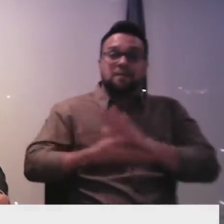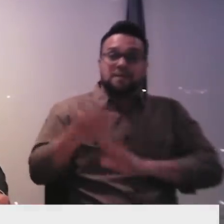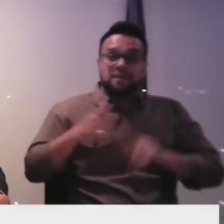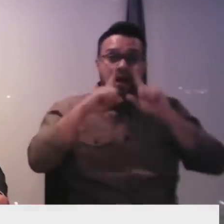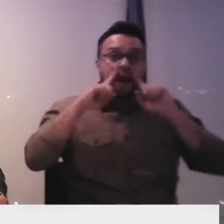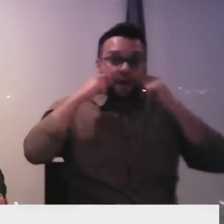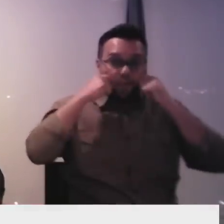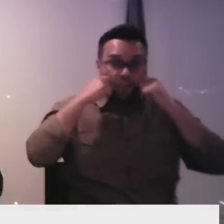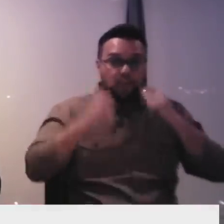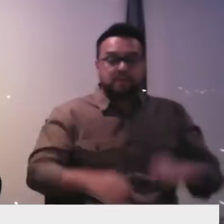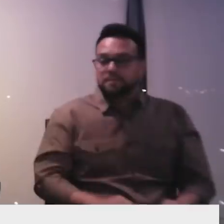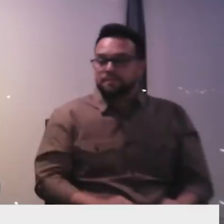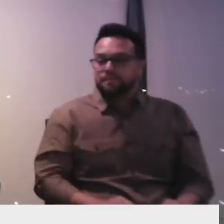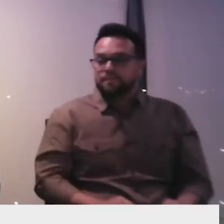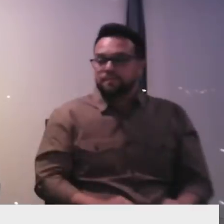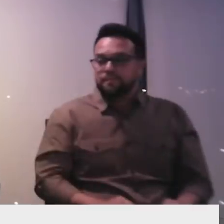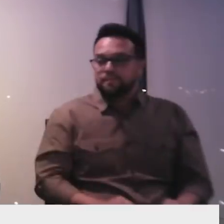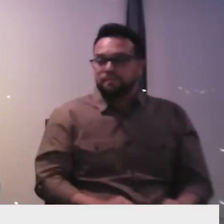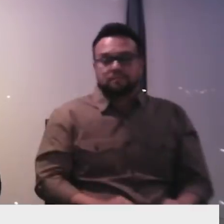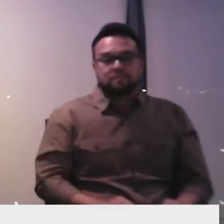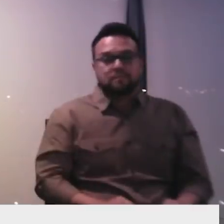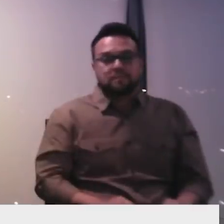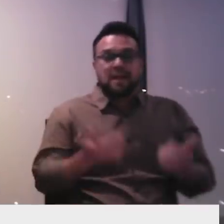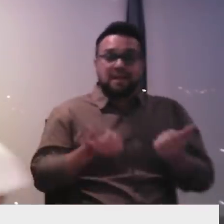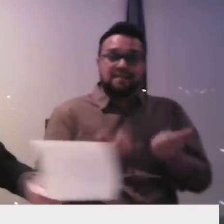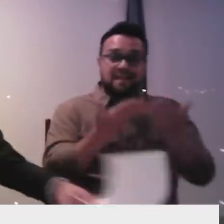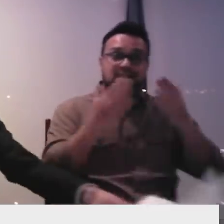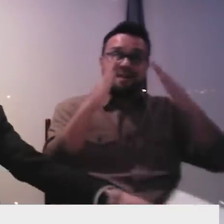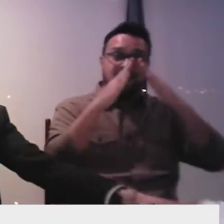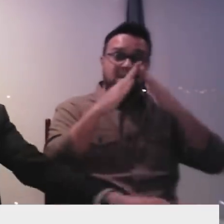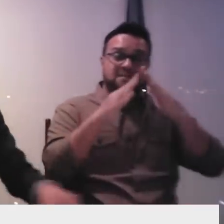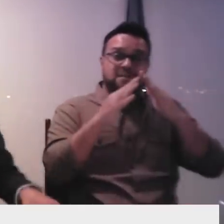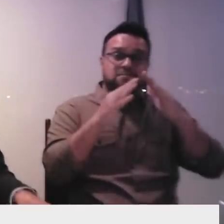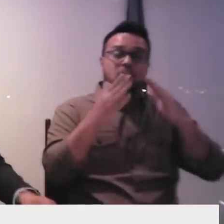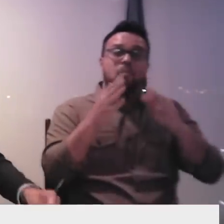a viagem aqui, entregando casas populares.